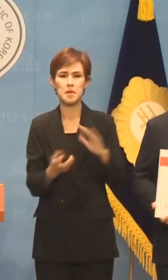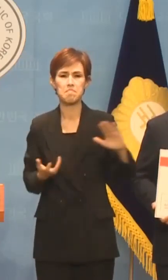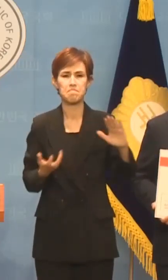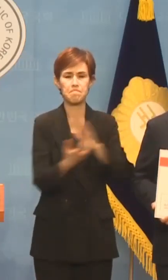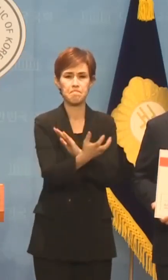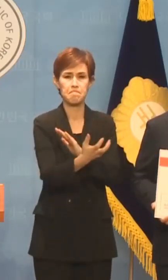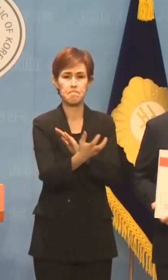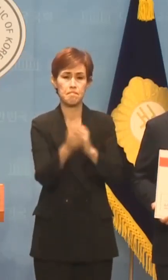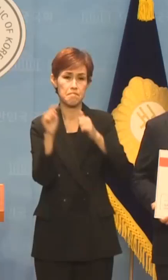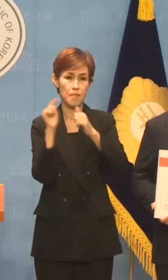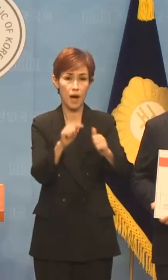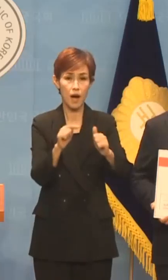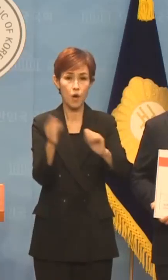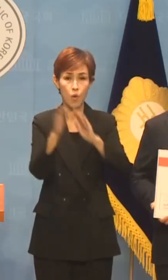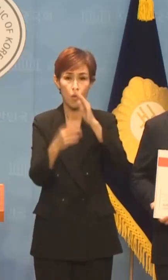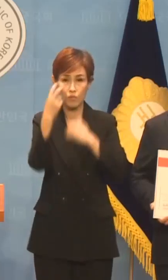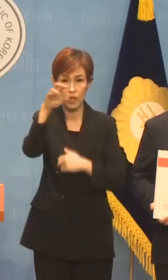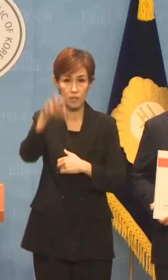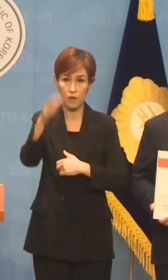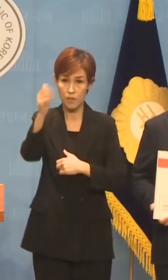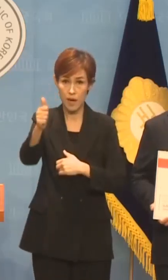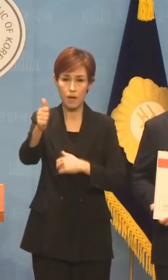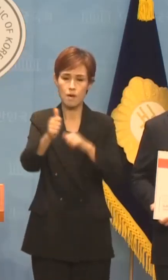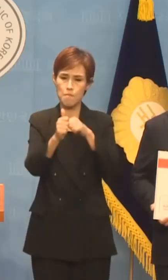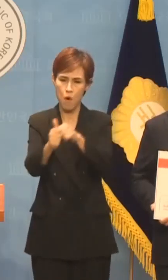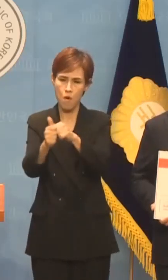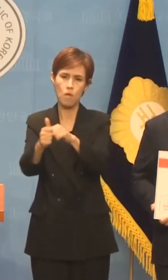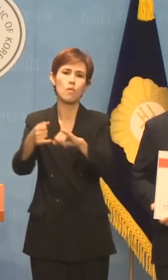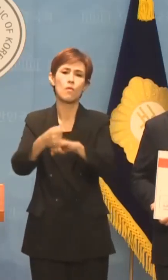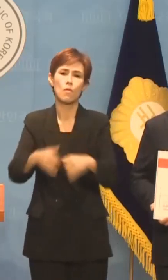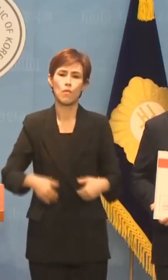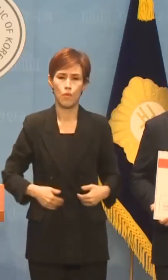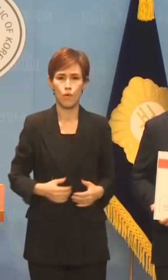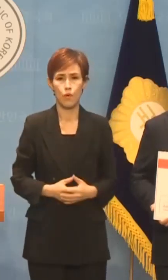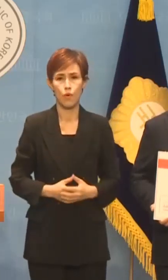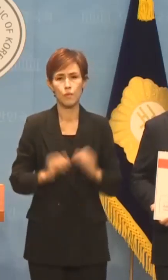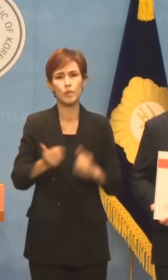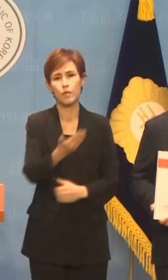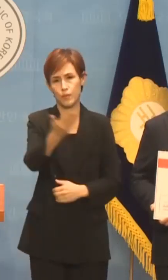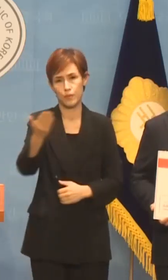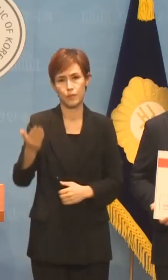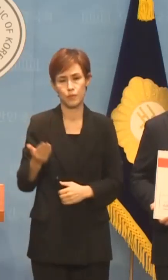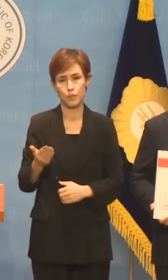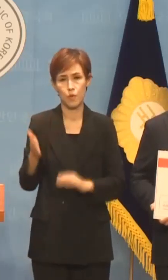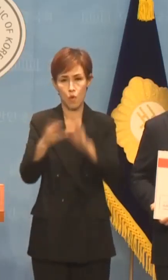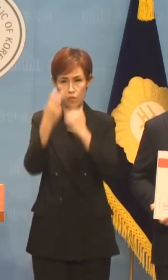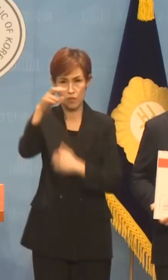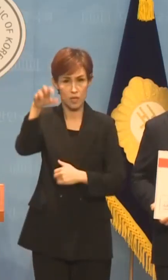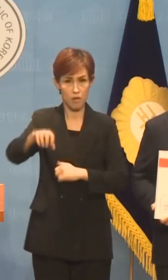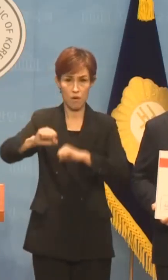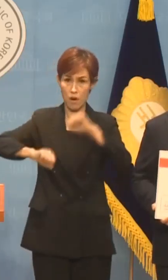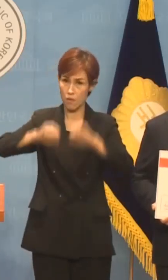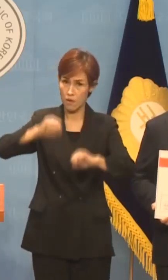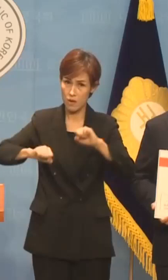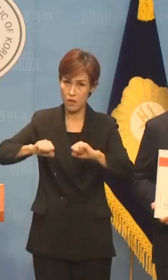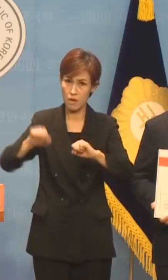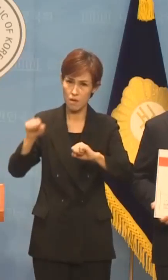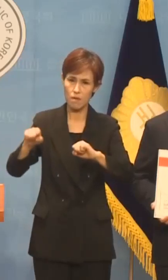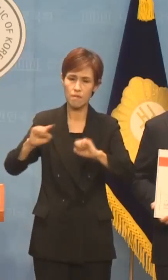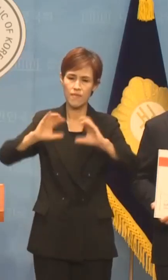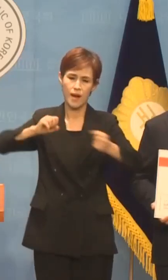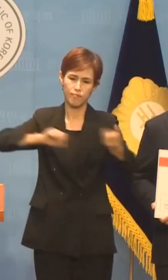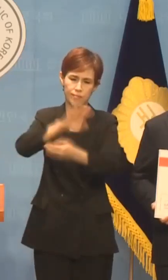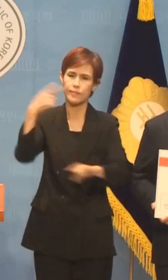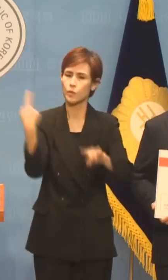책임자 공수처장은 반드시 처벌해야 합니다. 국민 여러분, 공수처의 이러한 행위가 바로